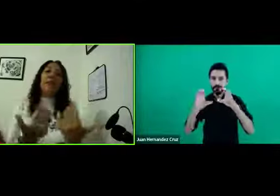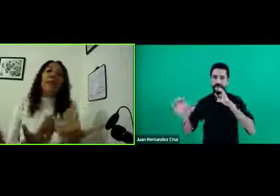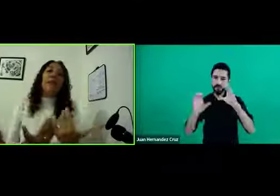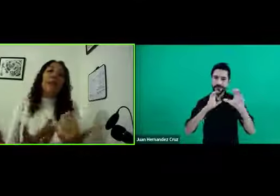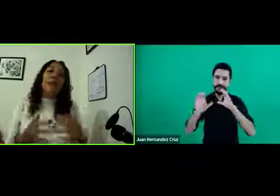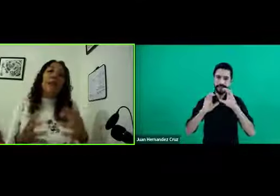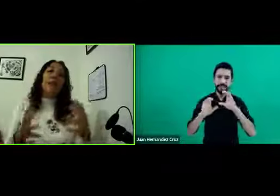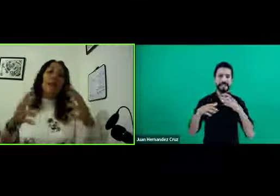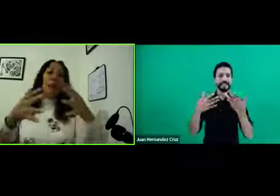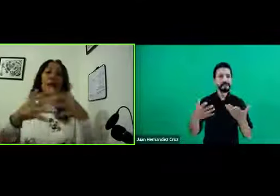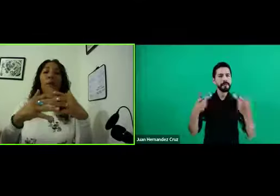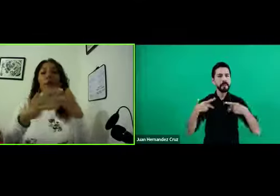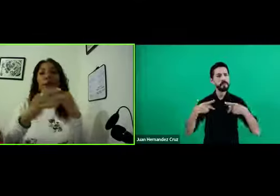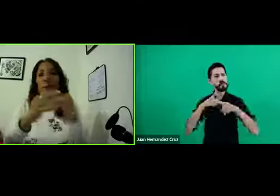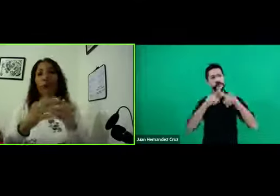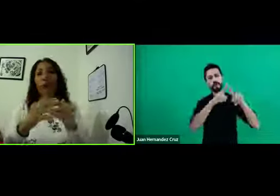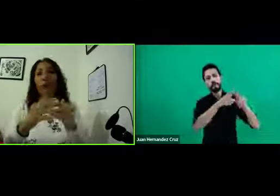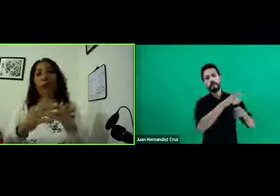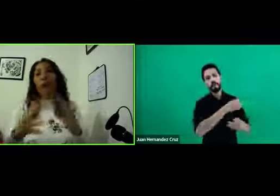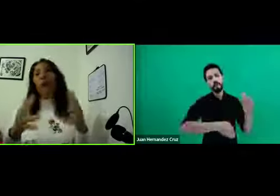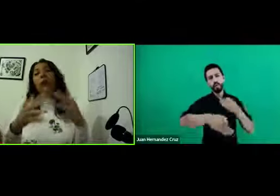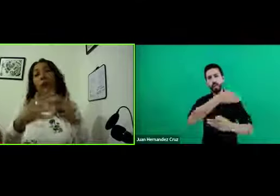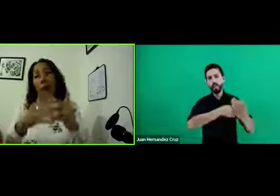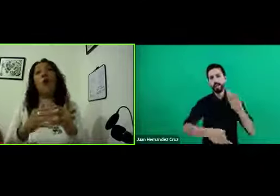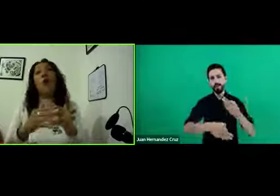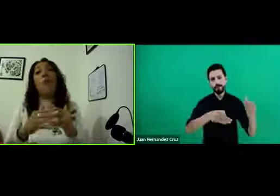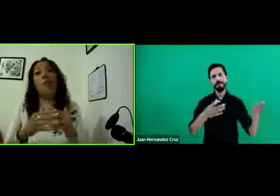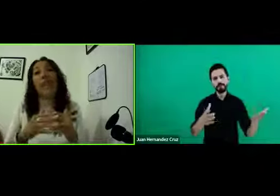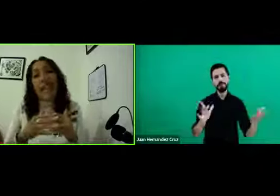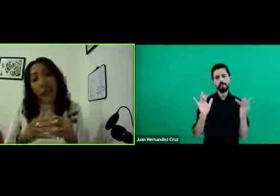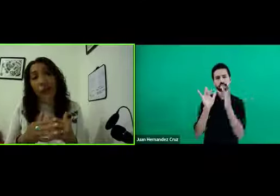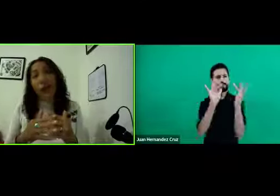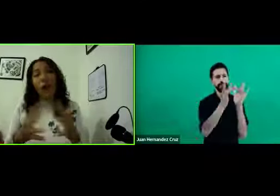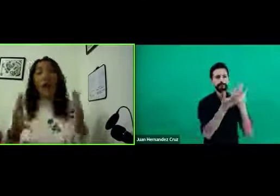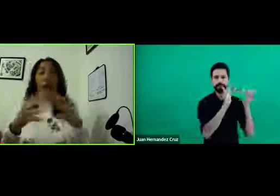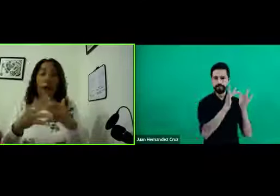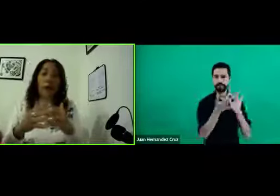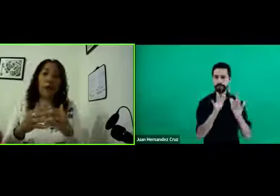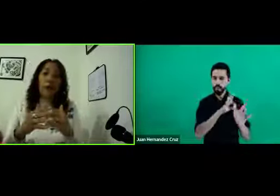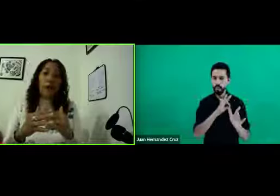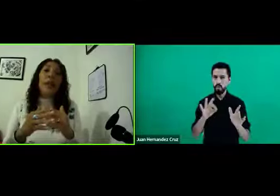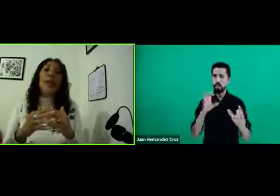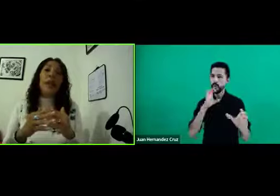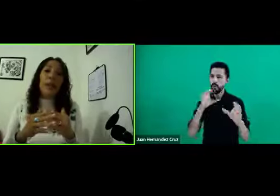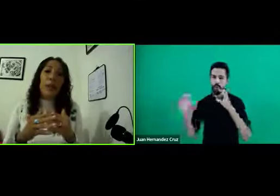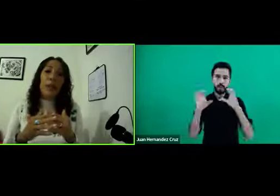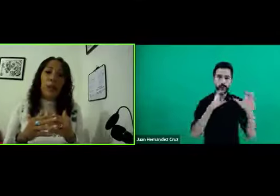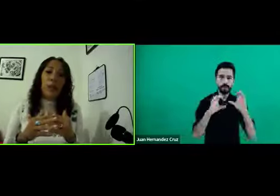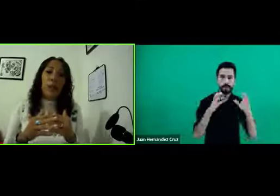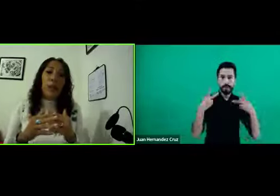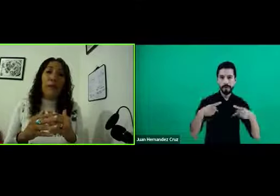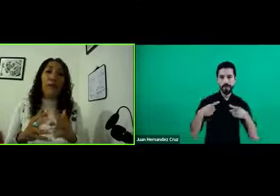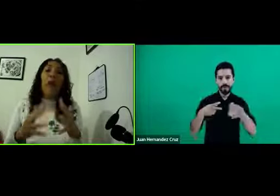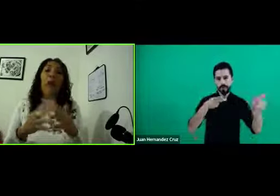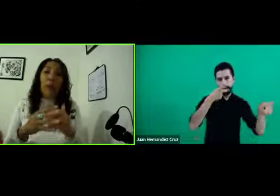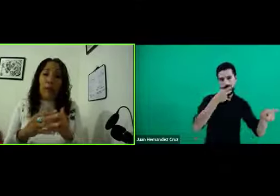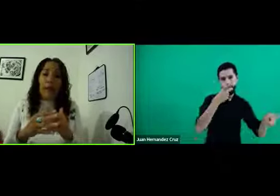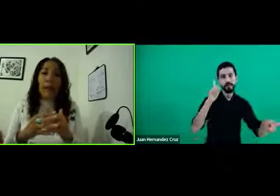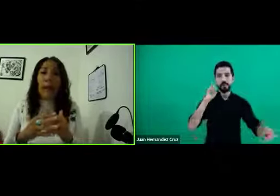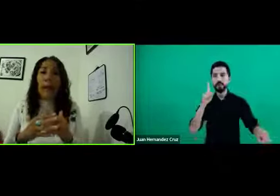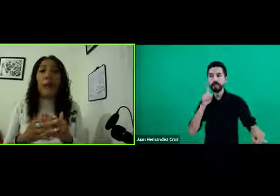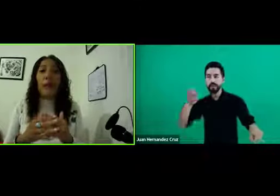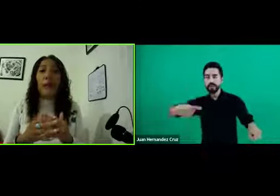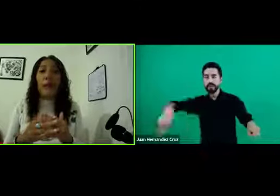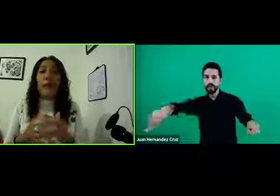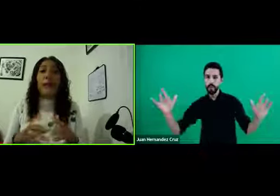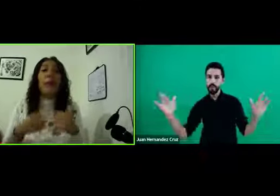que las demás personas podamos entrar en contacto y en comunicación con las personas que no escuchan o que